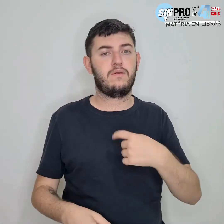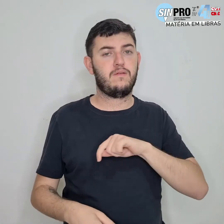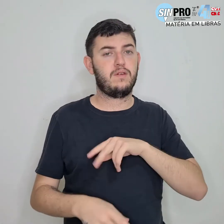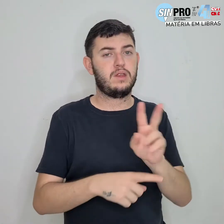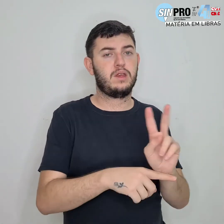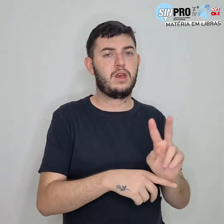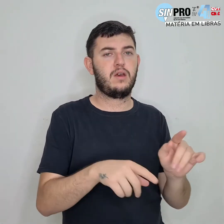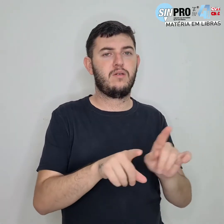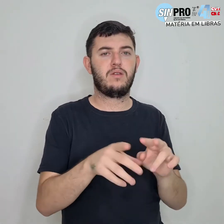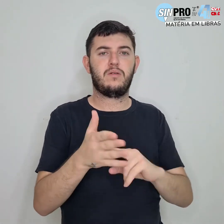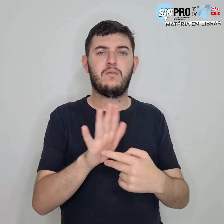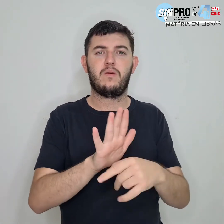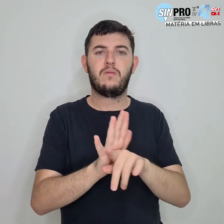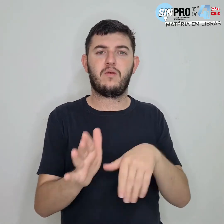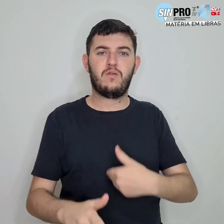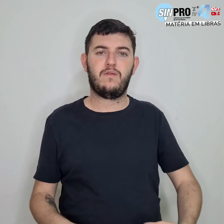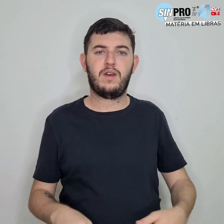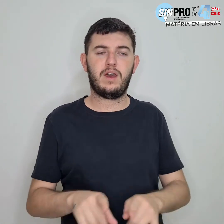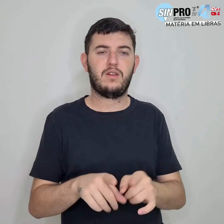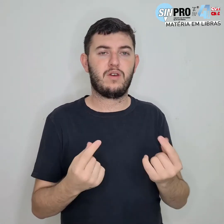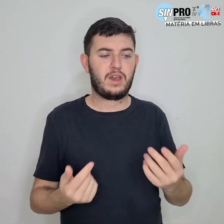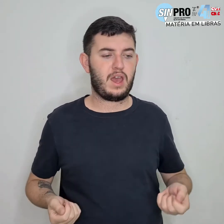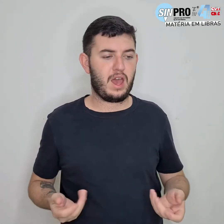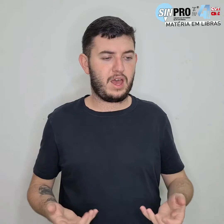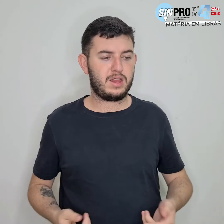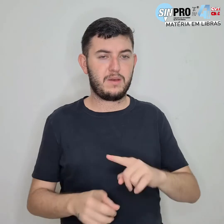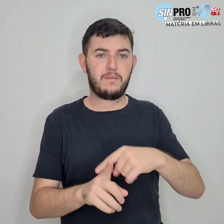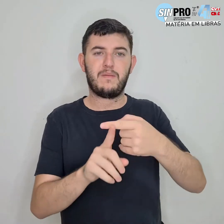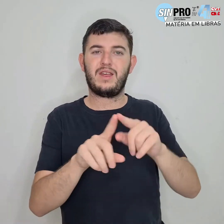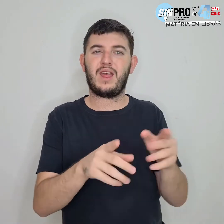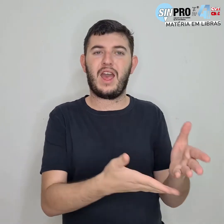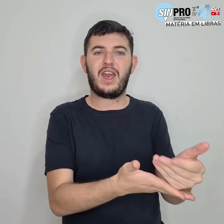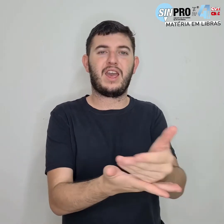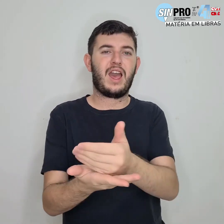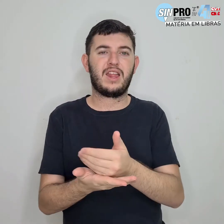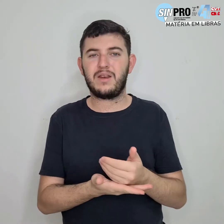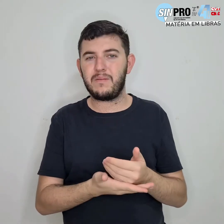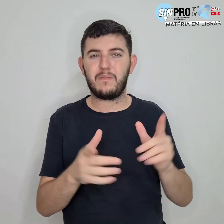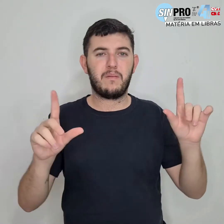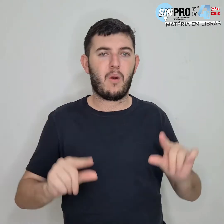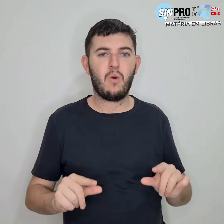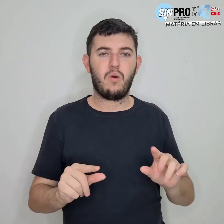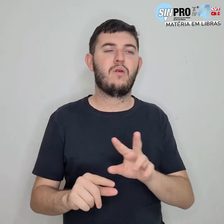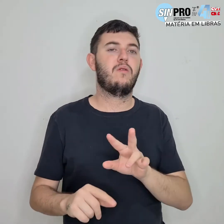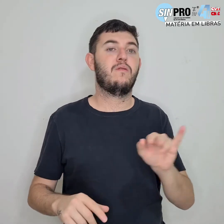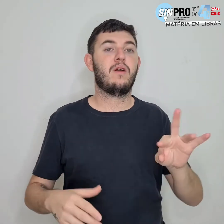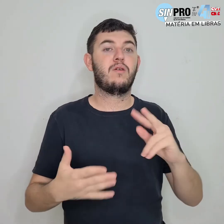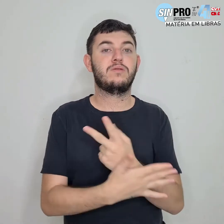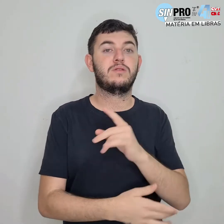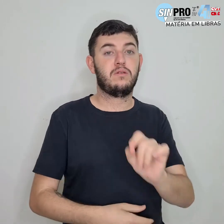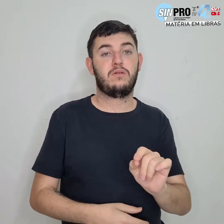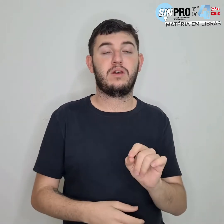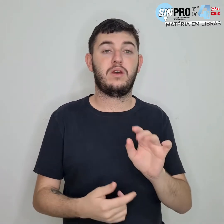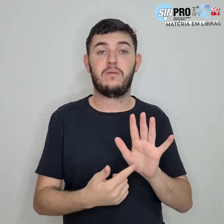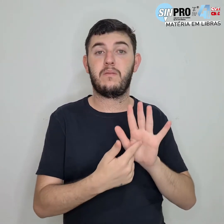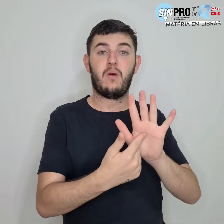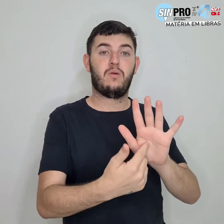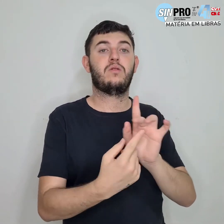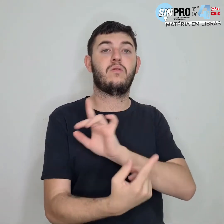arrecada, tendo que se endividar para pagar despesas correntes, entra em cena apenas para amedrontar a população